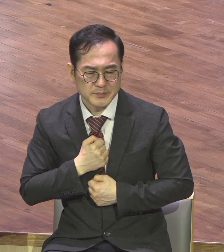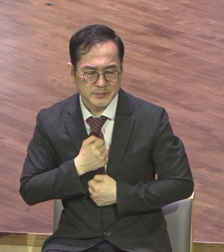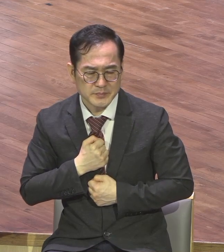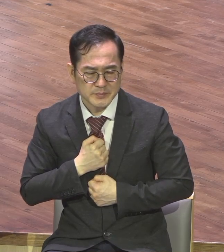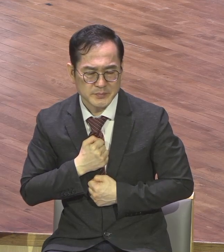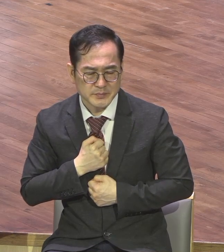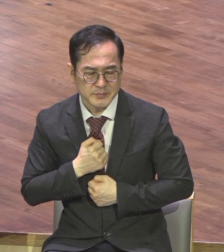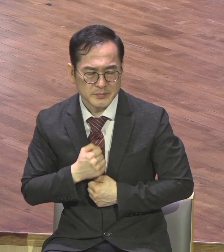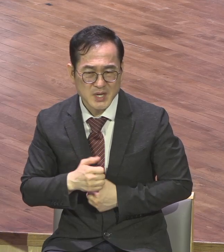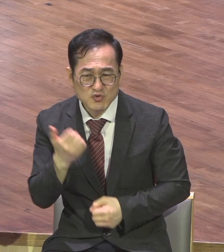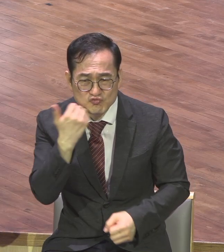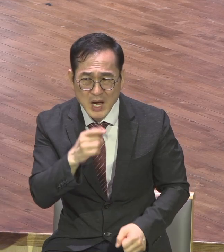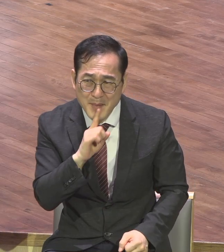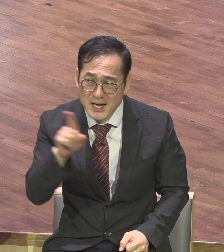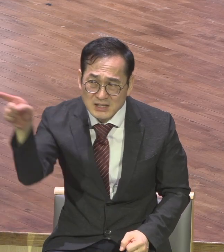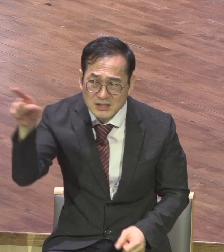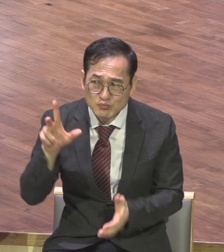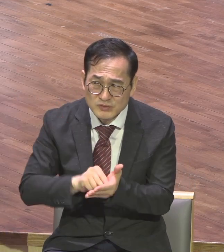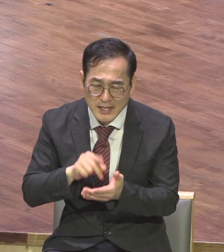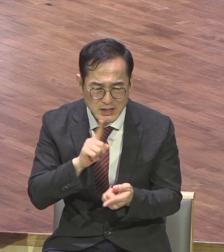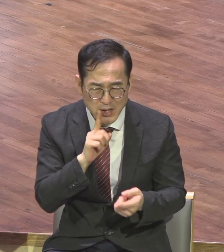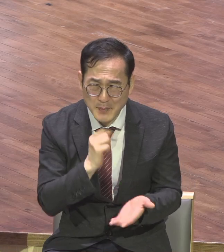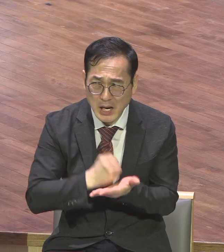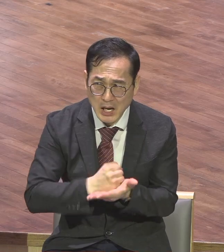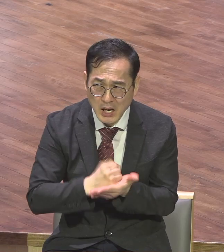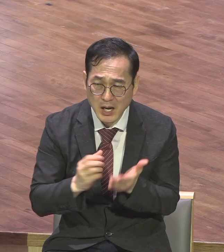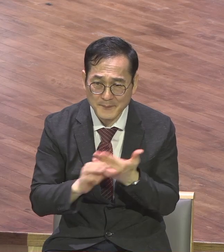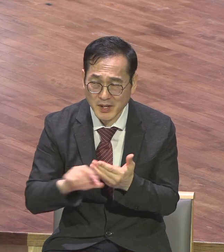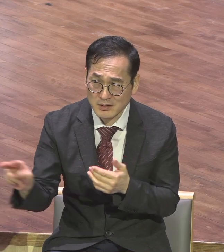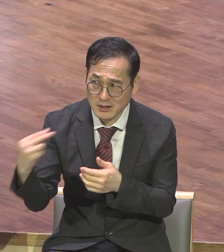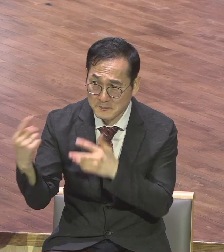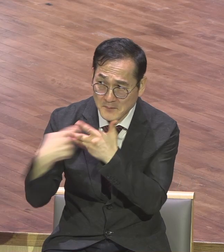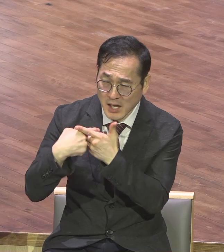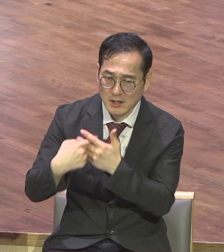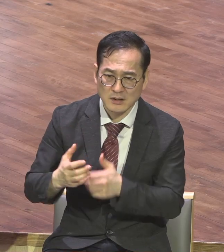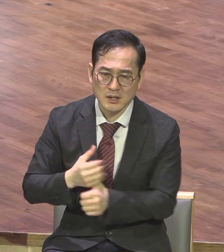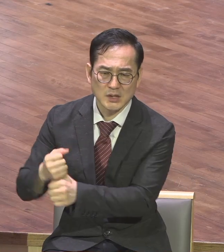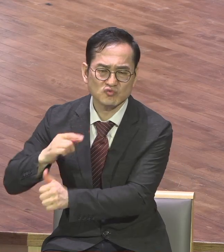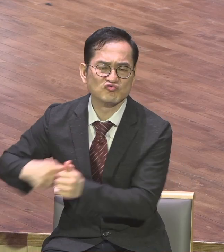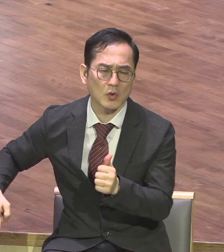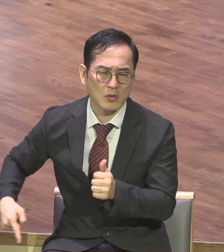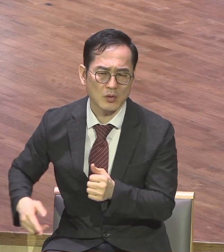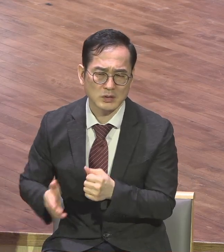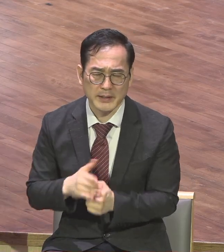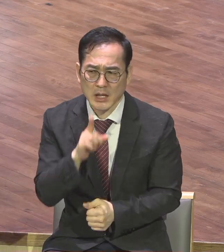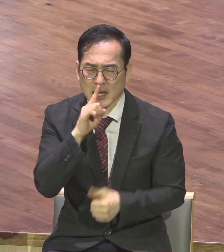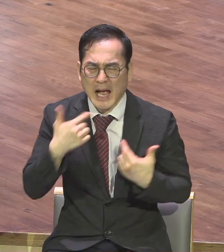크게 하면 듣게 되면 죽으니까 그냥 속삭이듯이 길들여져